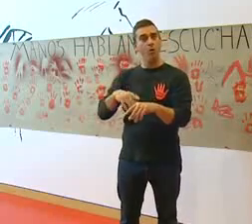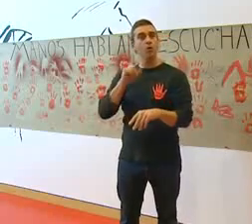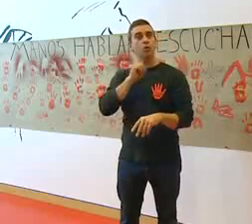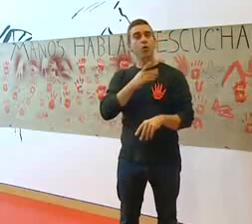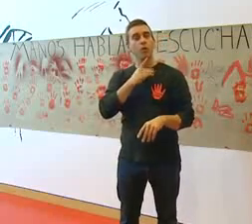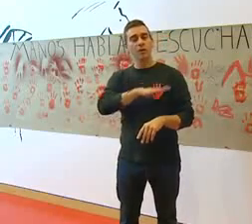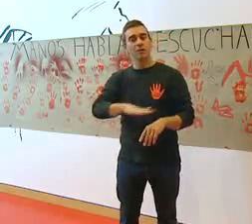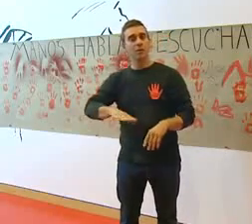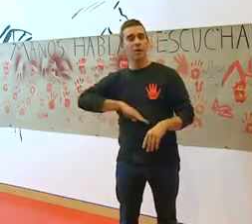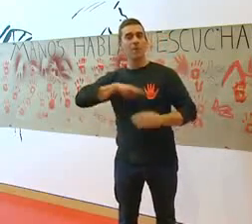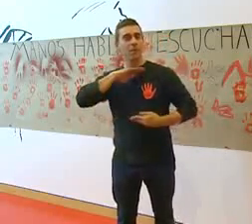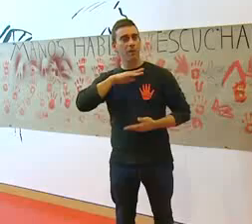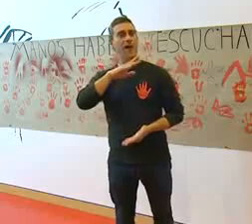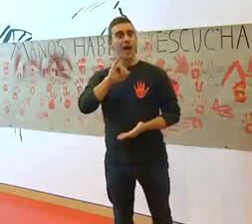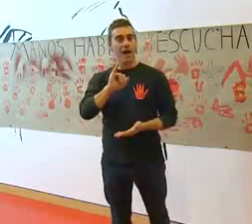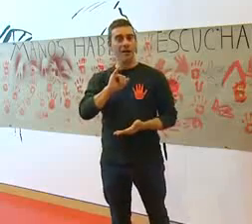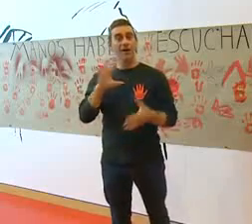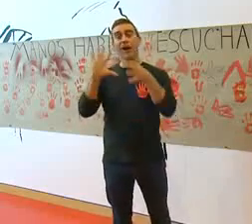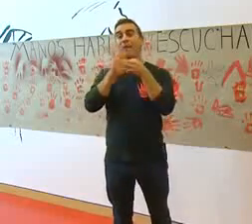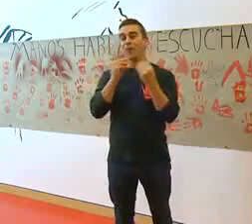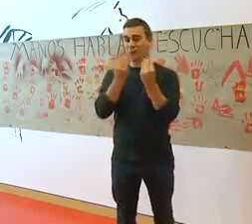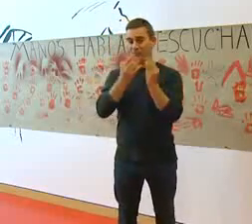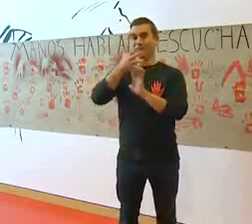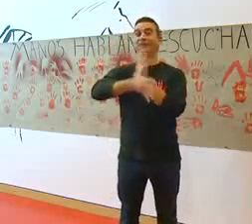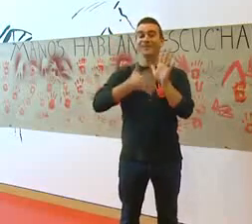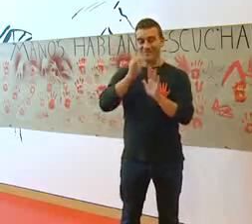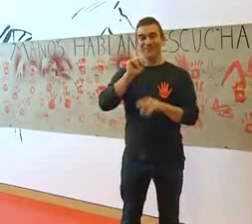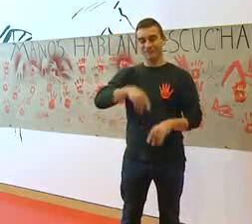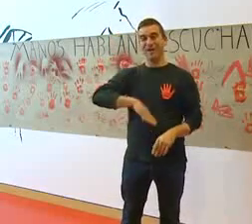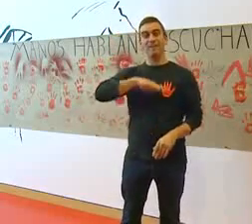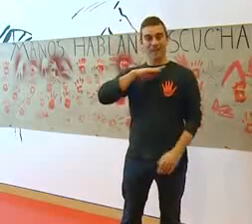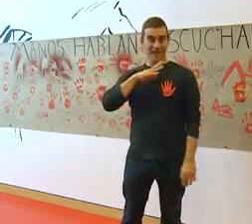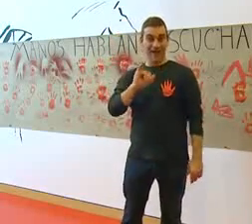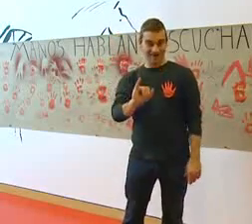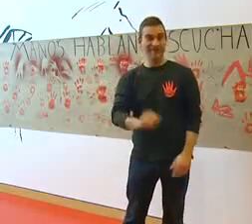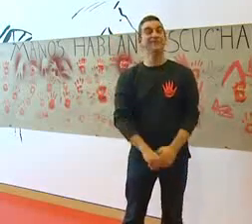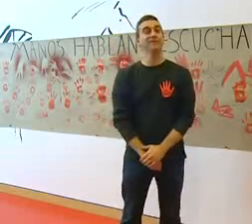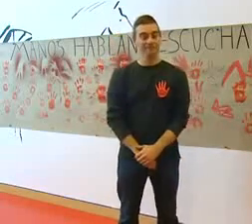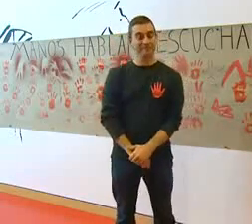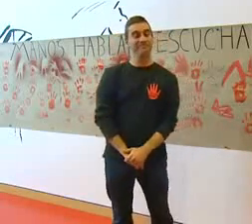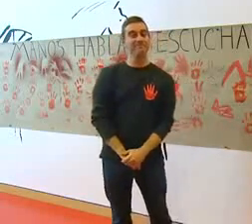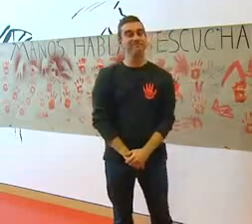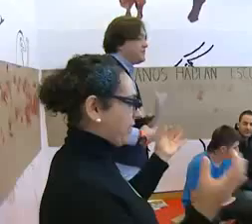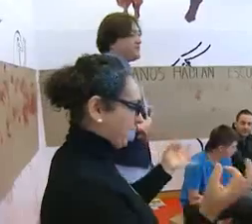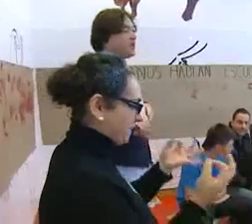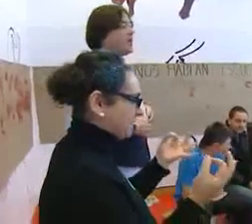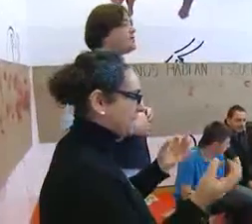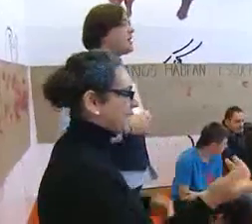disfrutado también y han visto lo que pueden hacer los niños sordos y la capacidad de hacer que tienen también estos niños. El Museo Altamira,